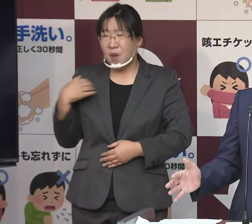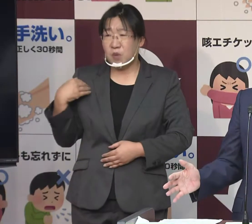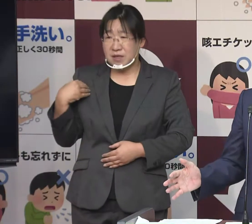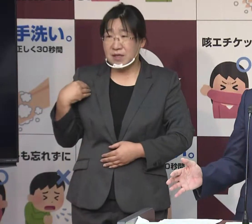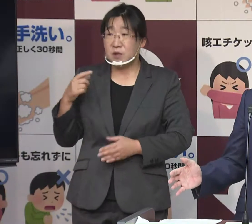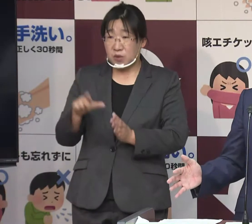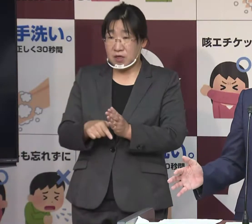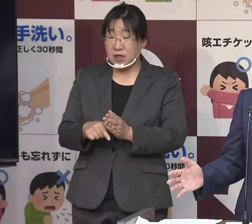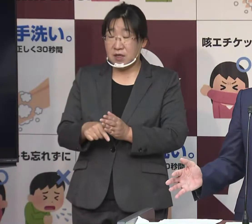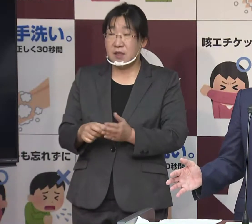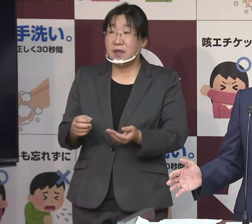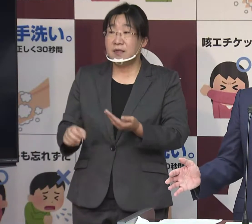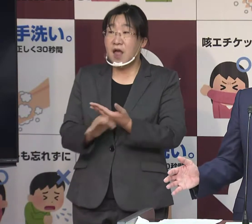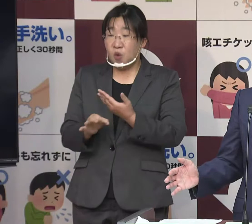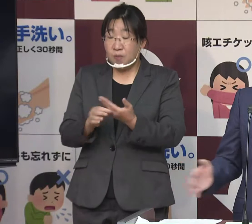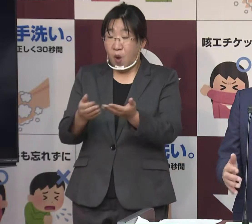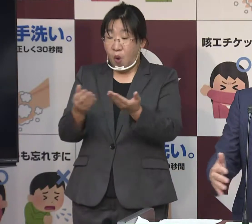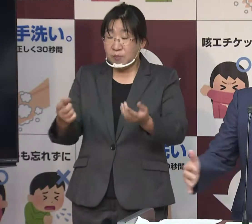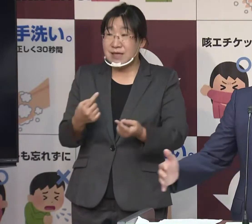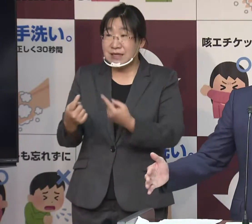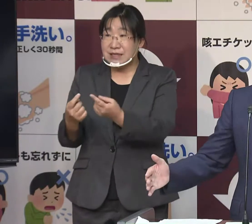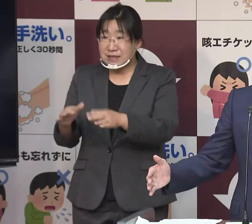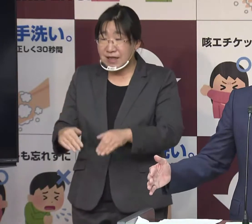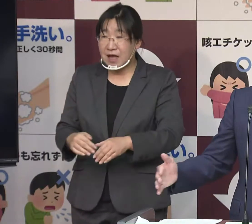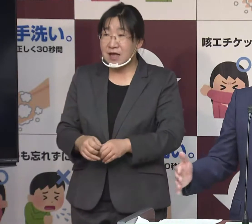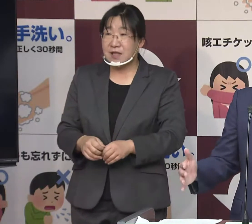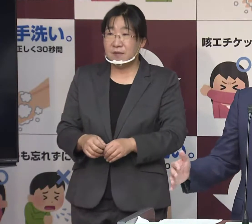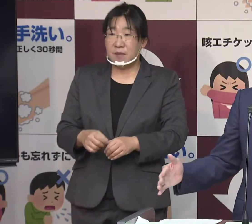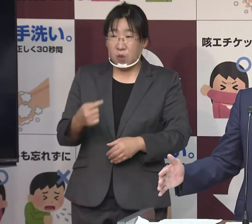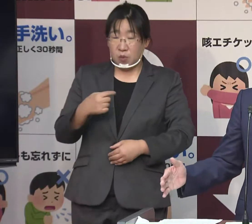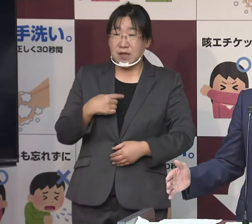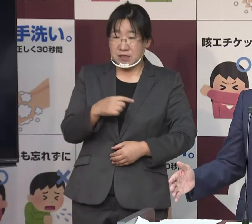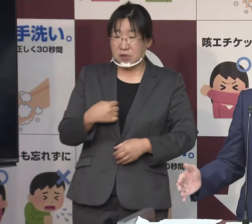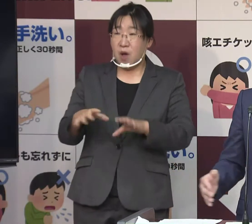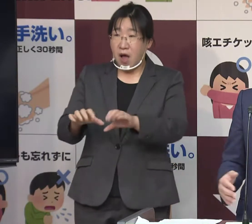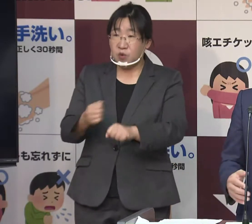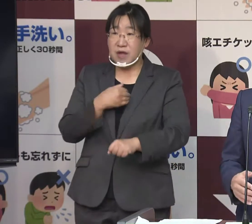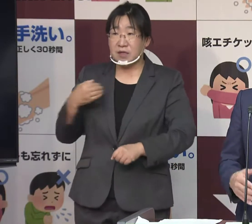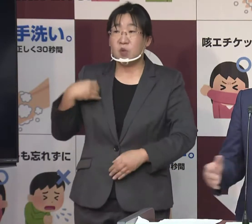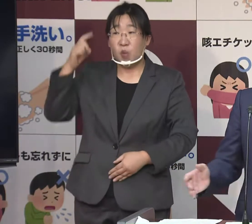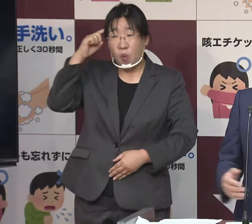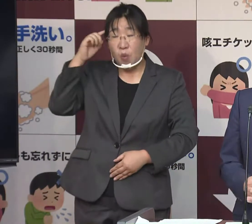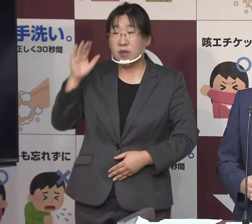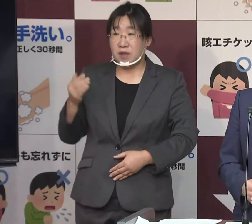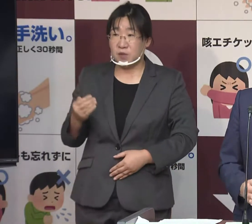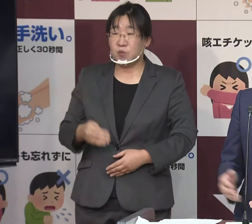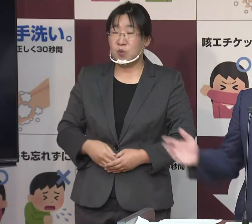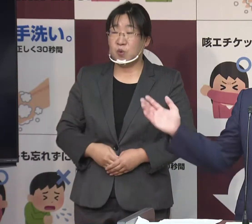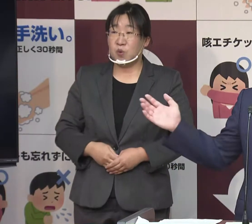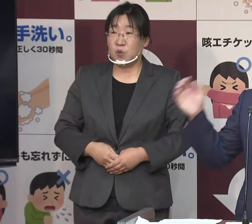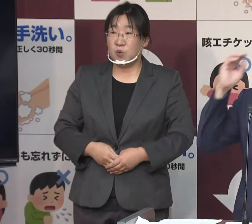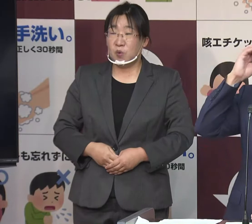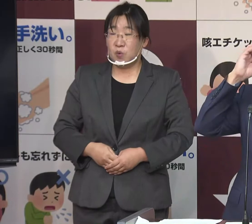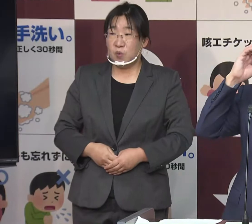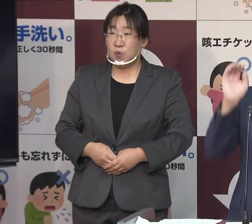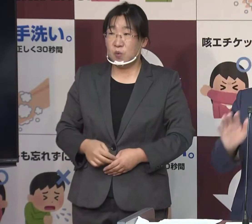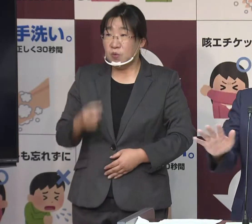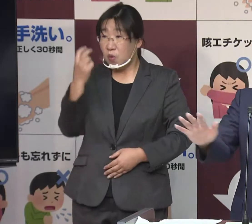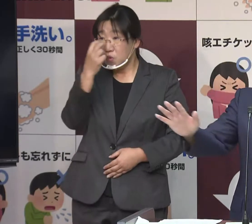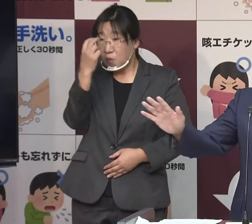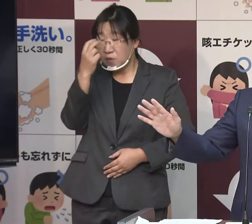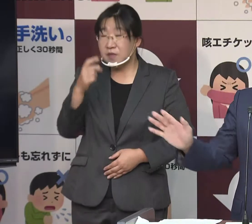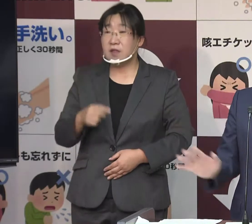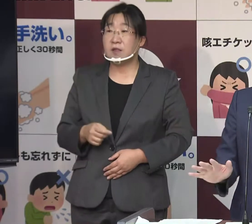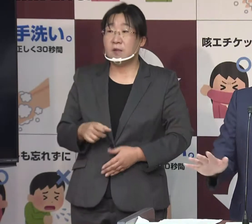ラスターの店を利用している人、まあ、これは我々基本的に把握をしていると思ってますが、まあ、それであればまた別ですけれども、今この調査というのはそのお